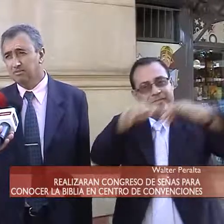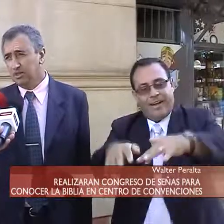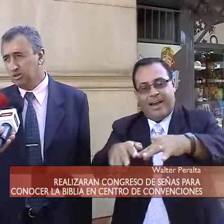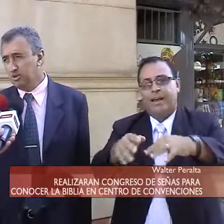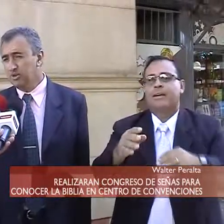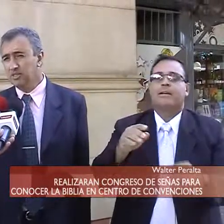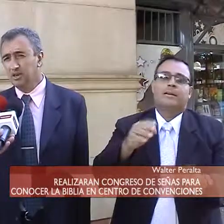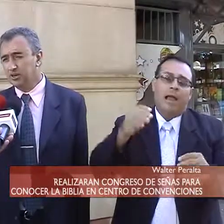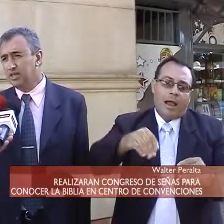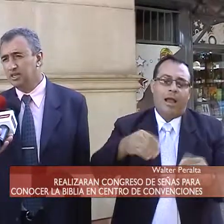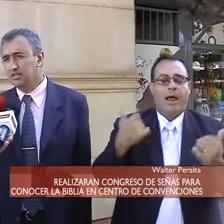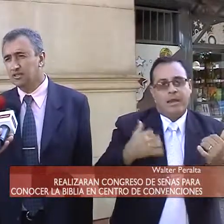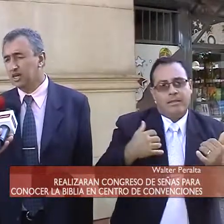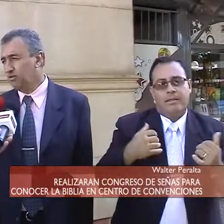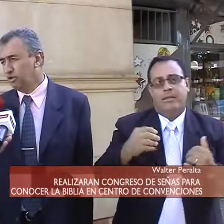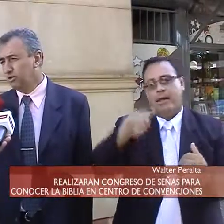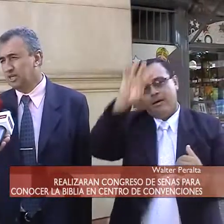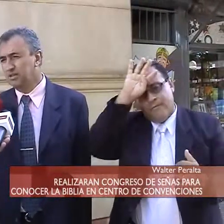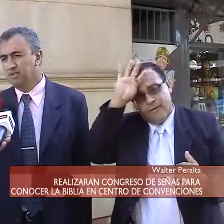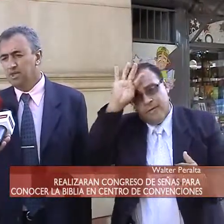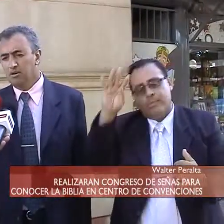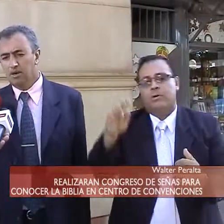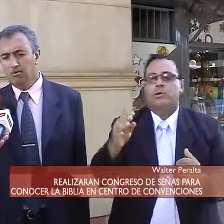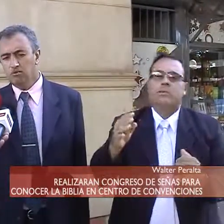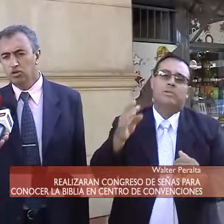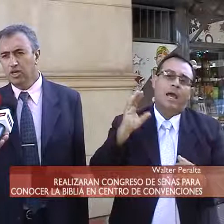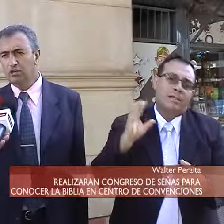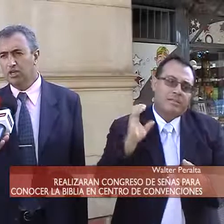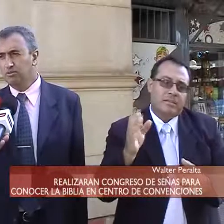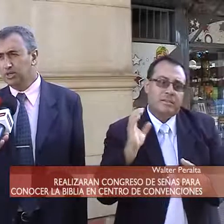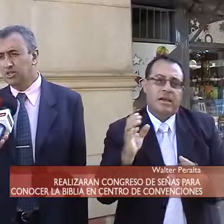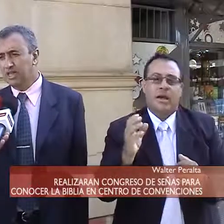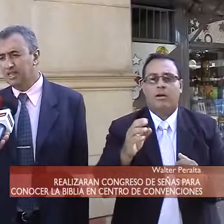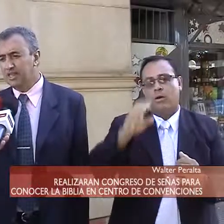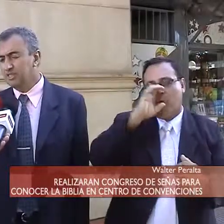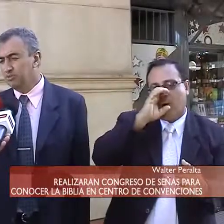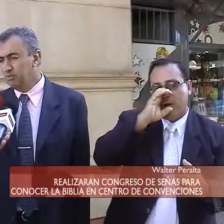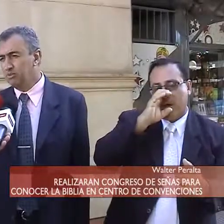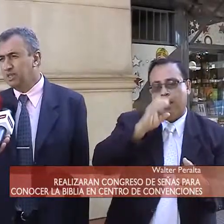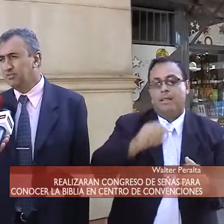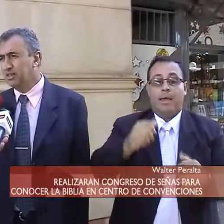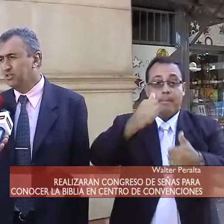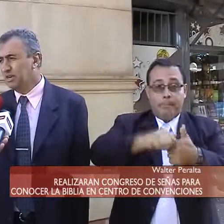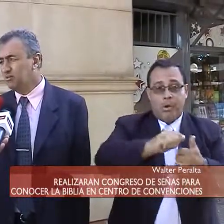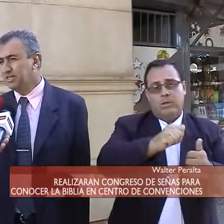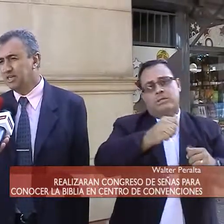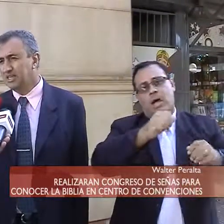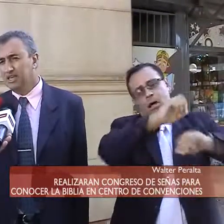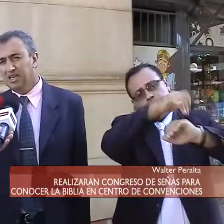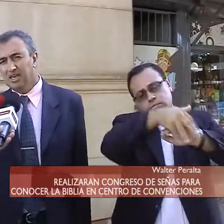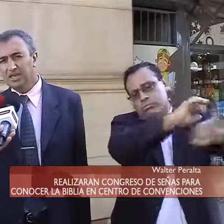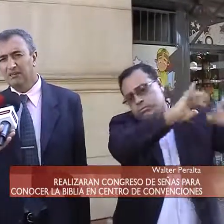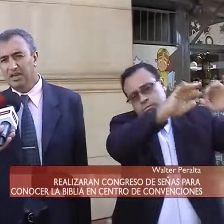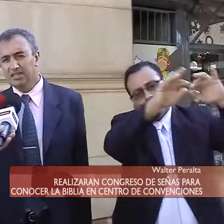provincias, de nuestra provincia, de Corrientes, Chaco y Formosa. Muchos de ellos ya son personas que desde hace un tiempo vienen aprendiendo lengua de